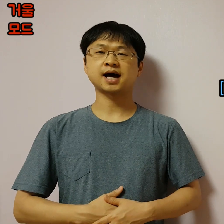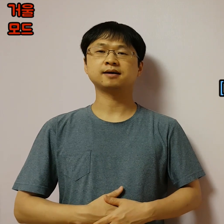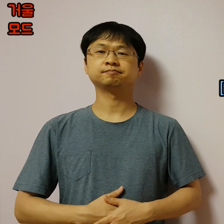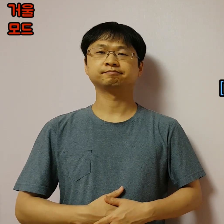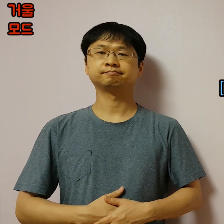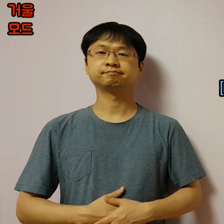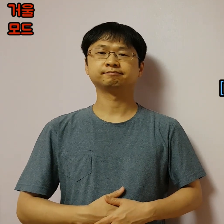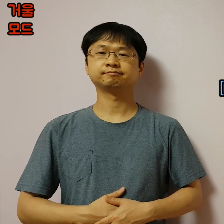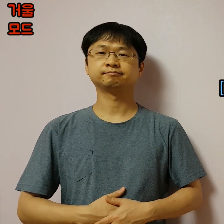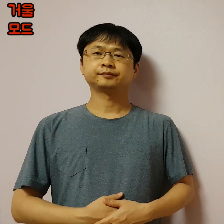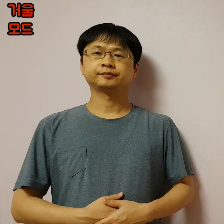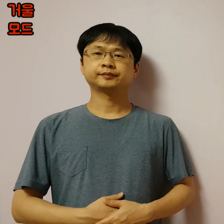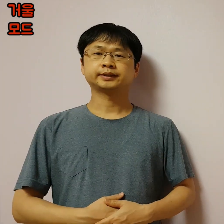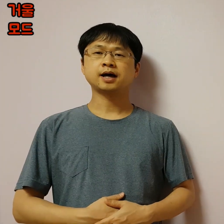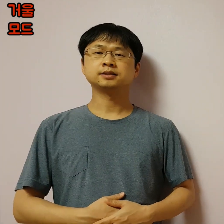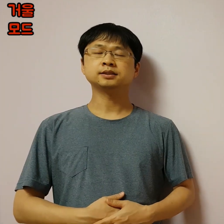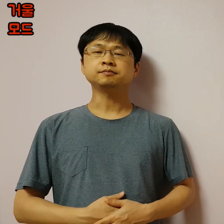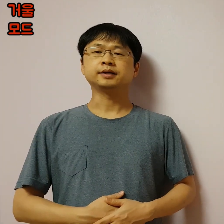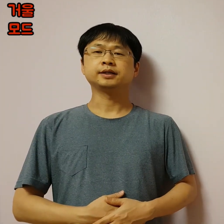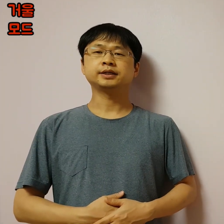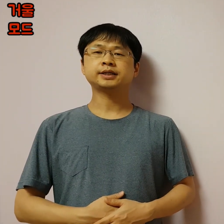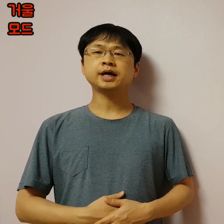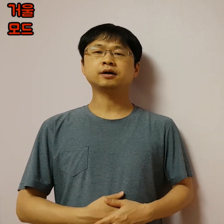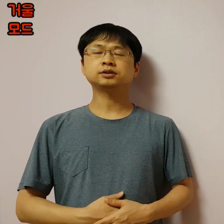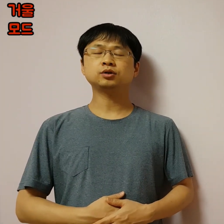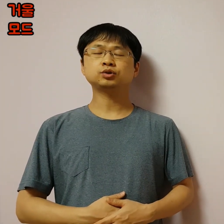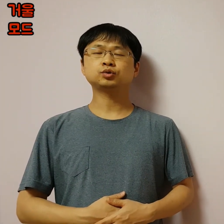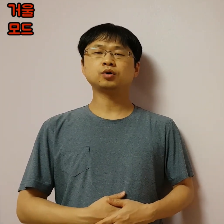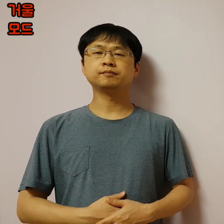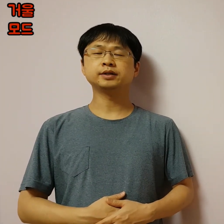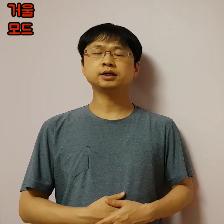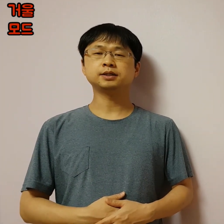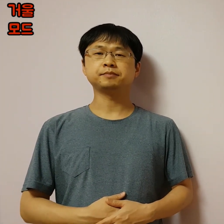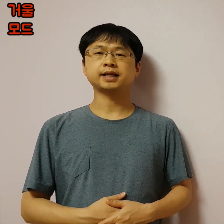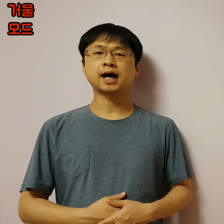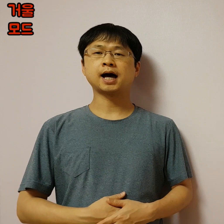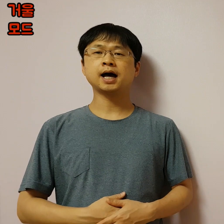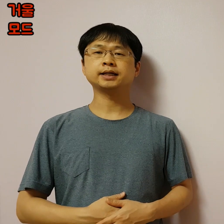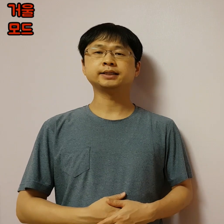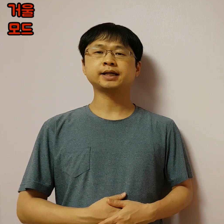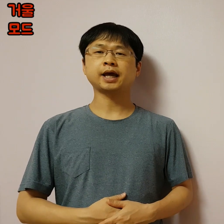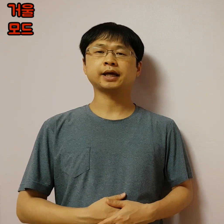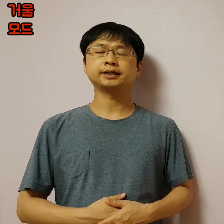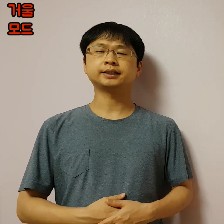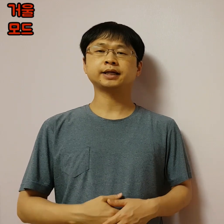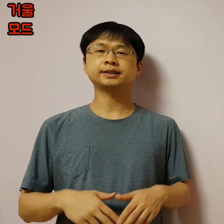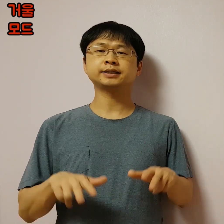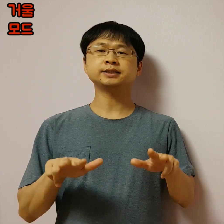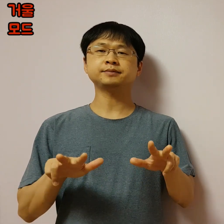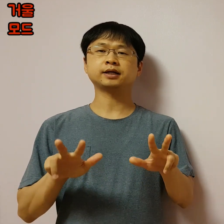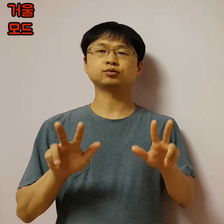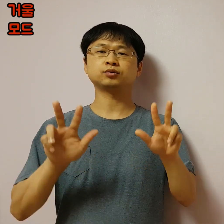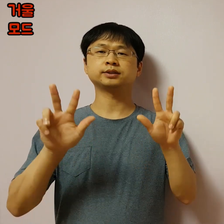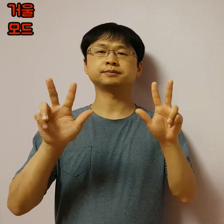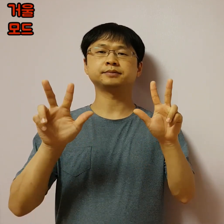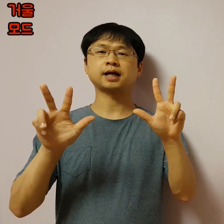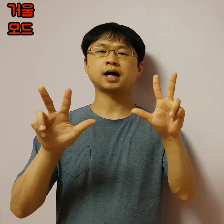표현하였습니다. 다음 이제 어쩔 수 없는 입니다. 이제 지금이란 수어를